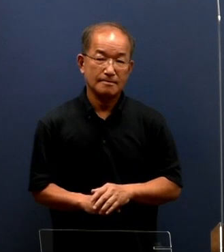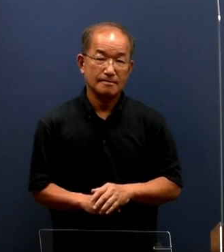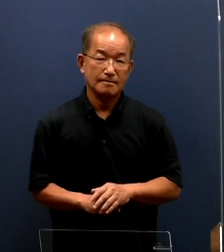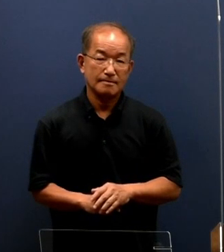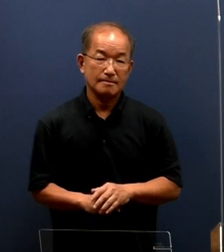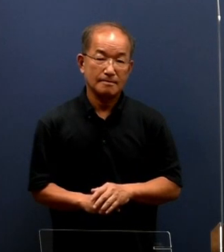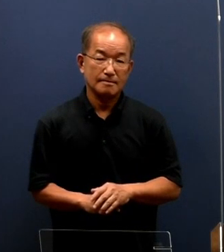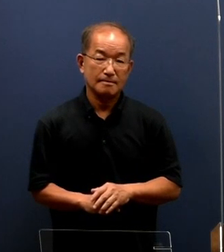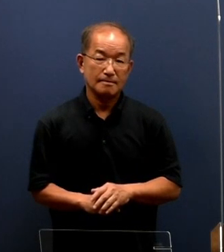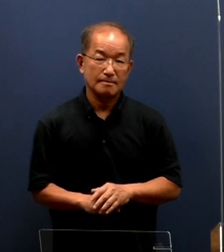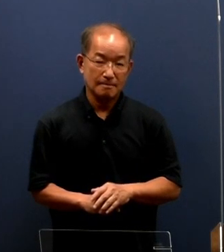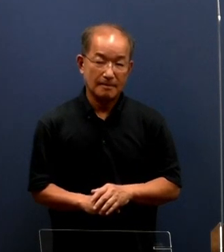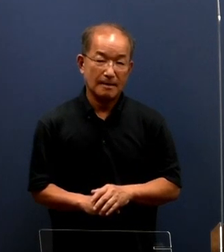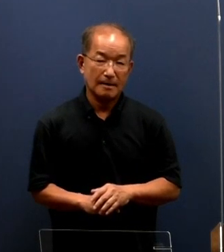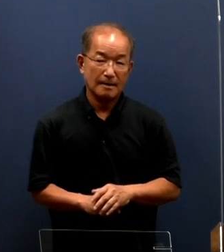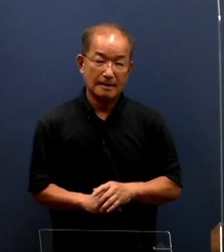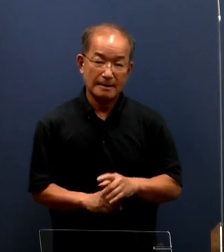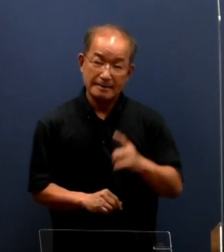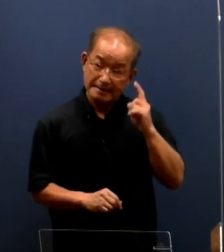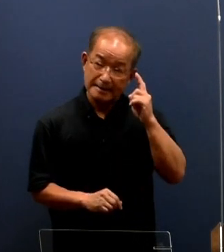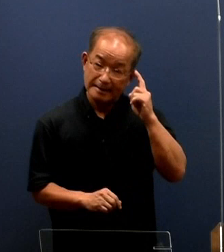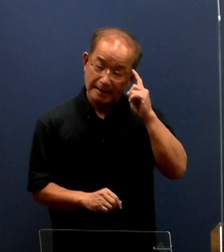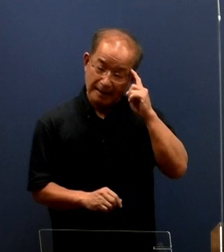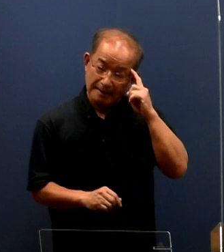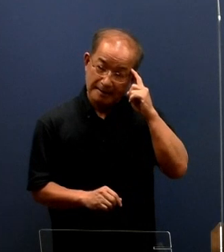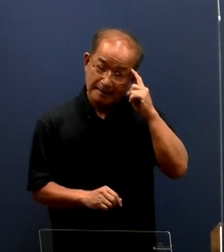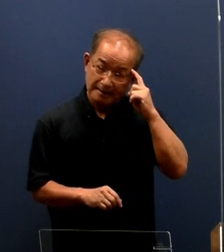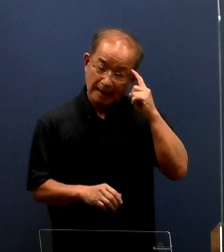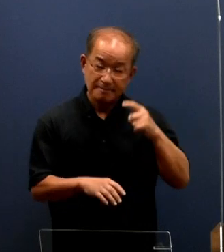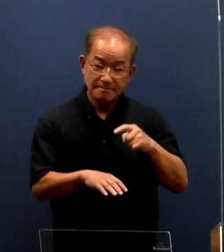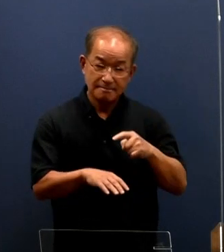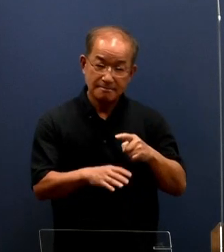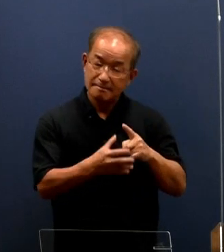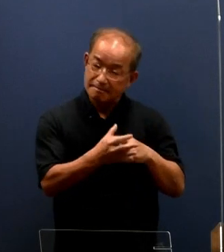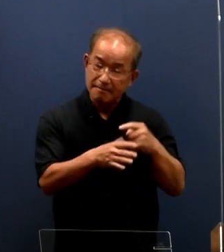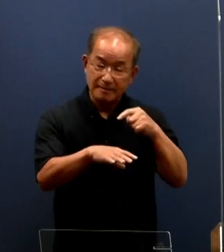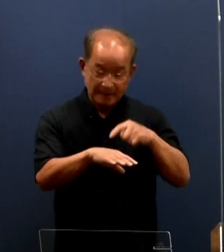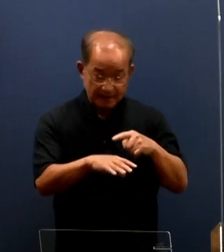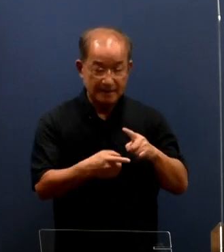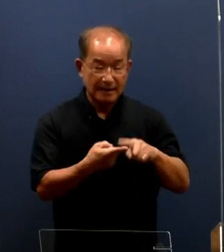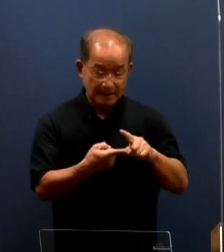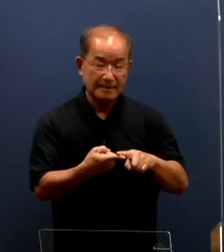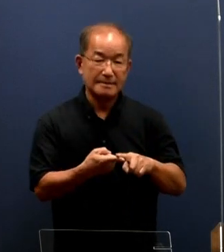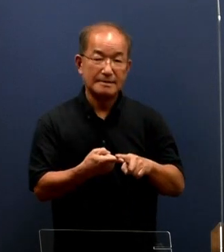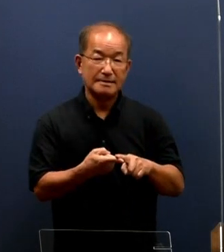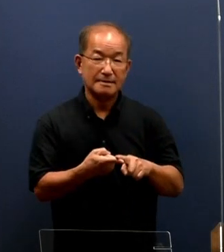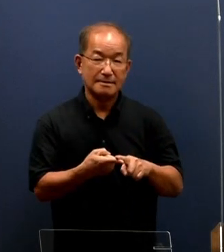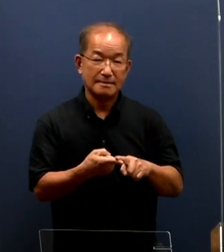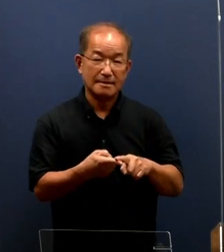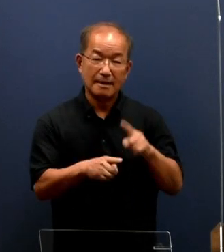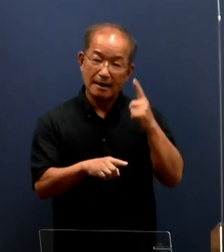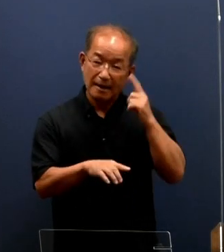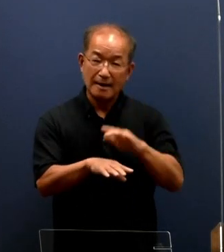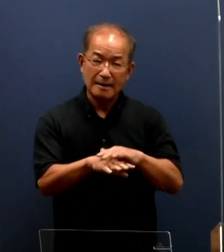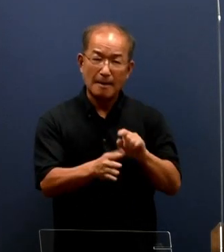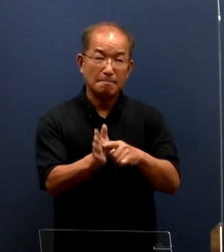希望的楽観的な見立てが正しいのかどうかということについて疑問を感じると、